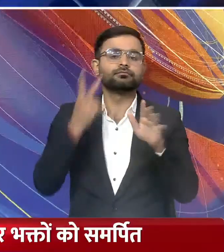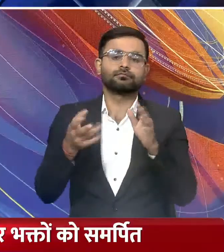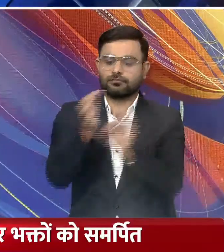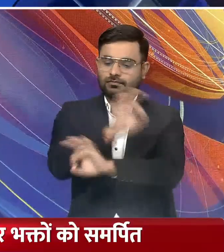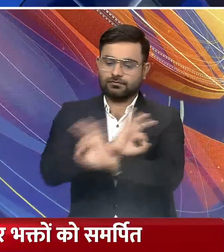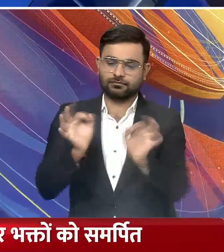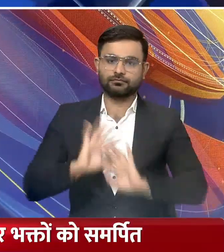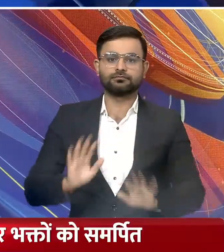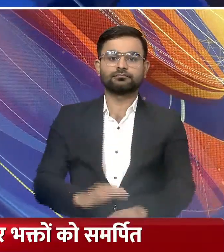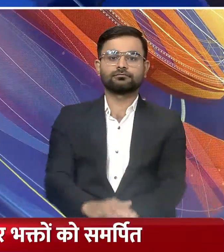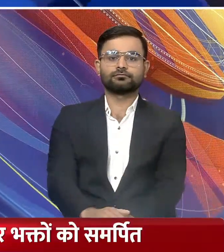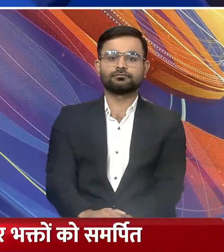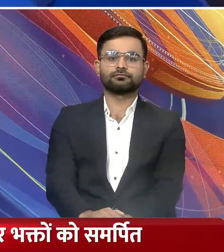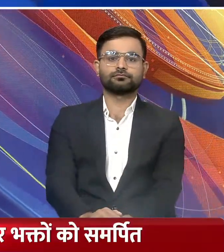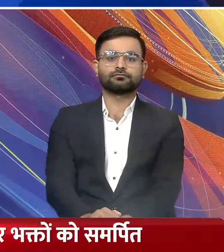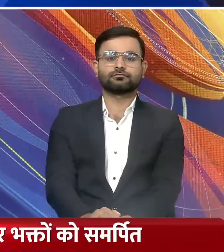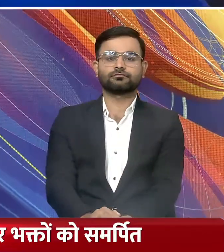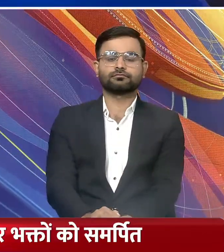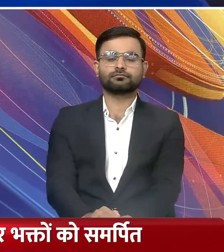है तैयार।